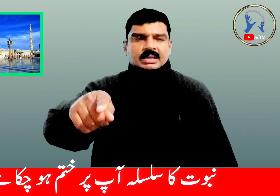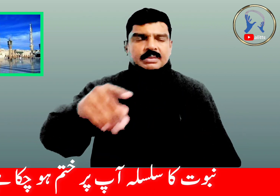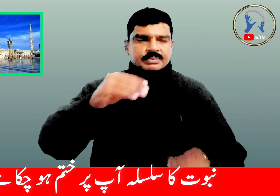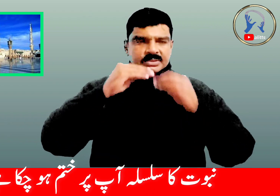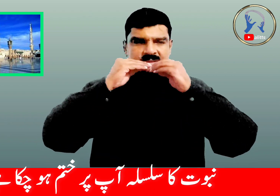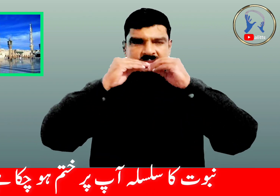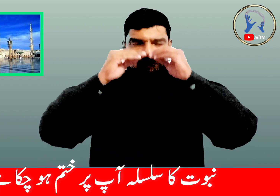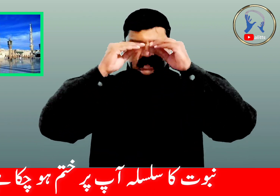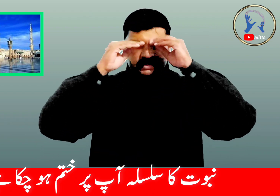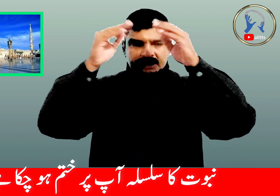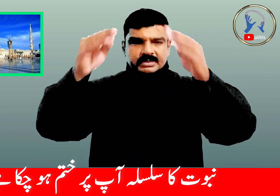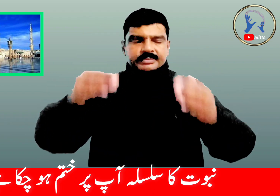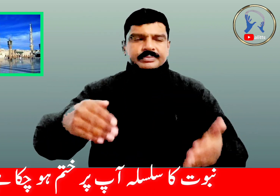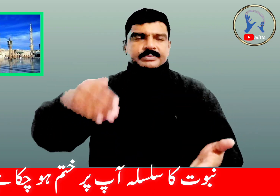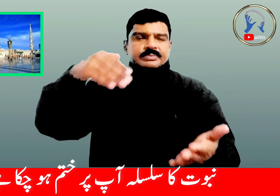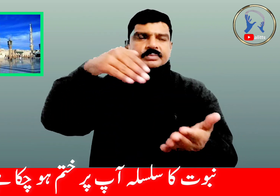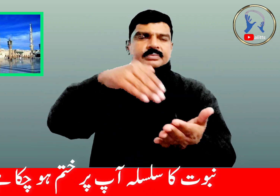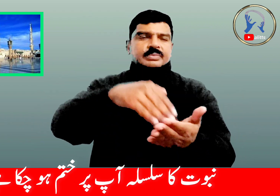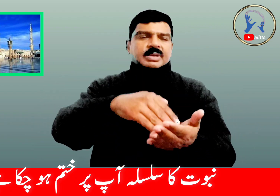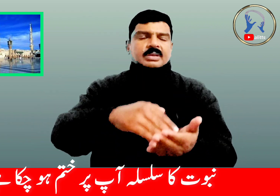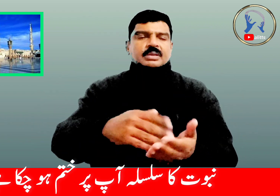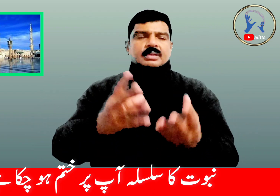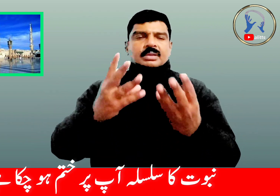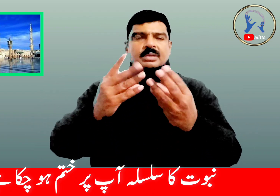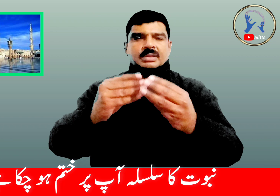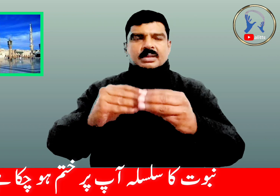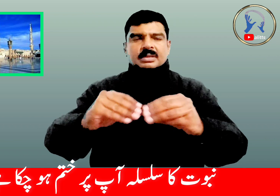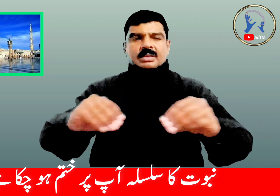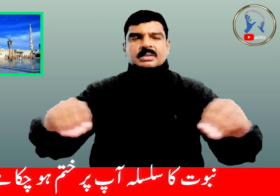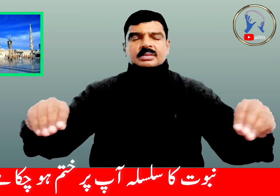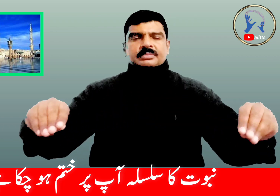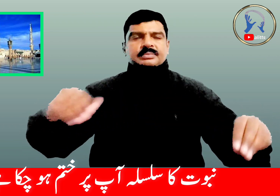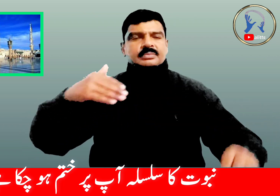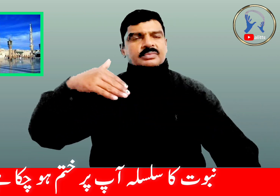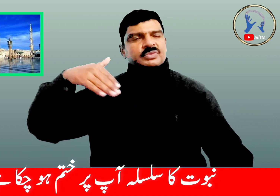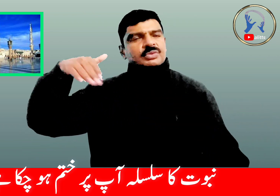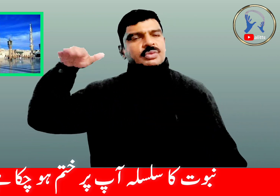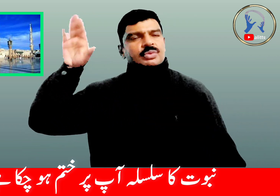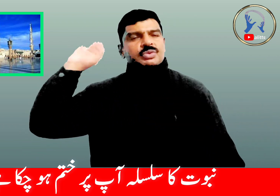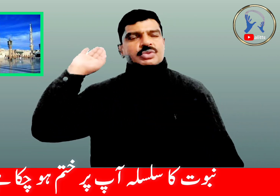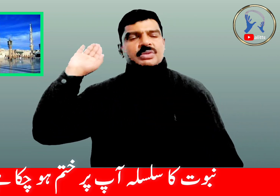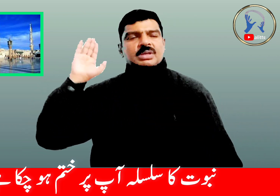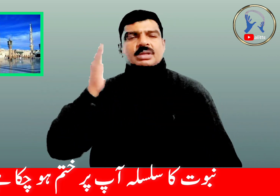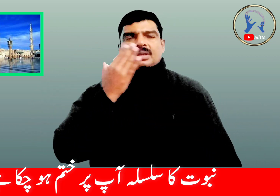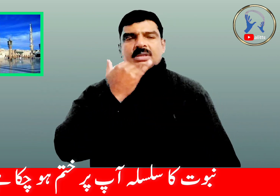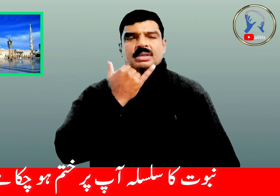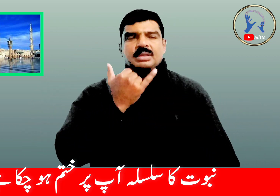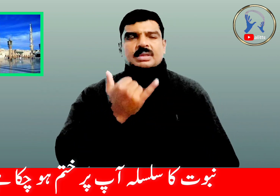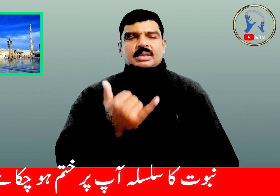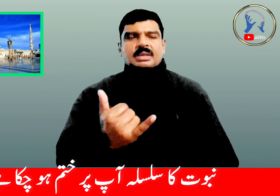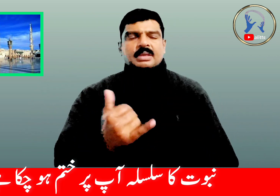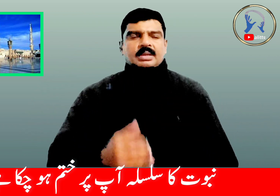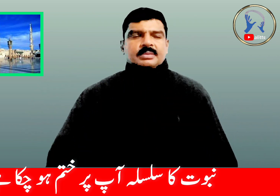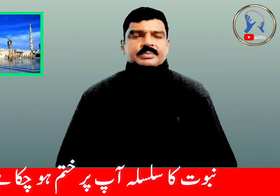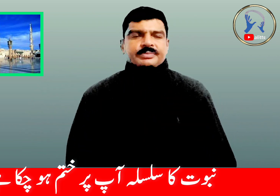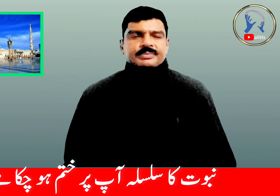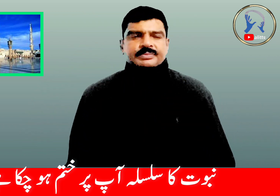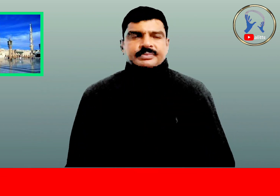آپ صلی اللہ علیہ وسلم پر ختم ہو چکا ہے۔